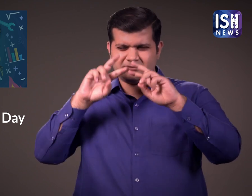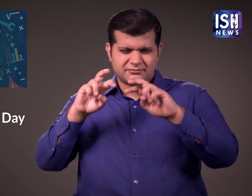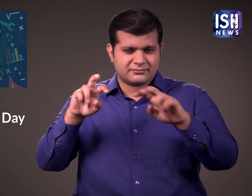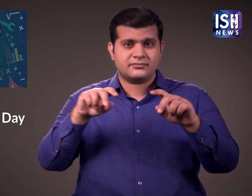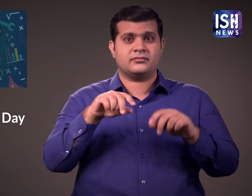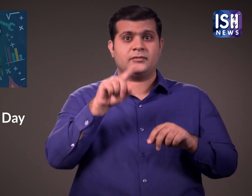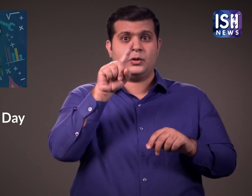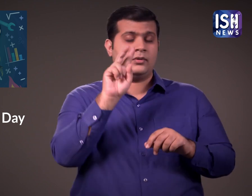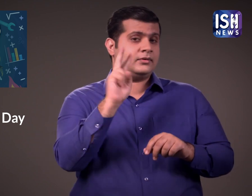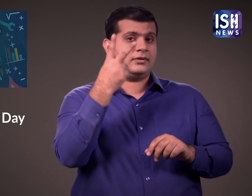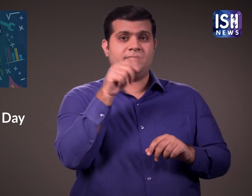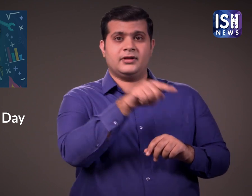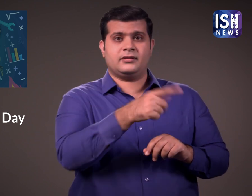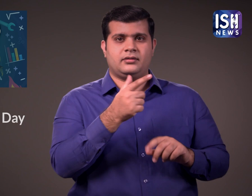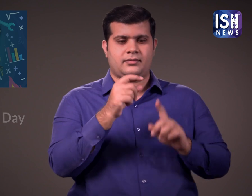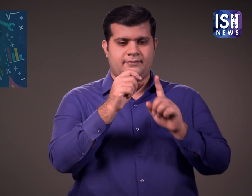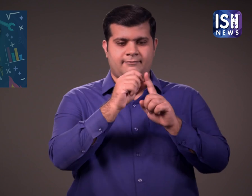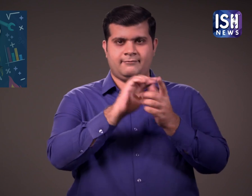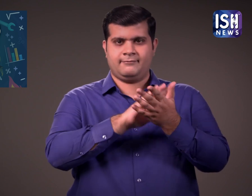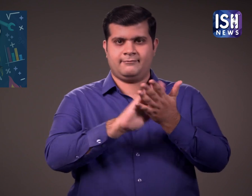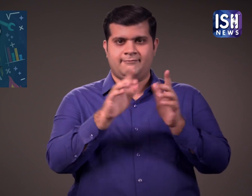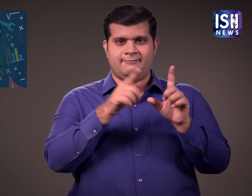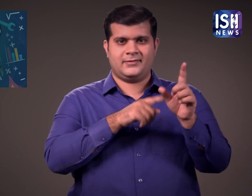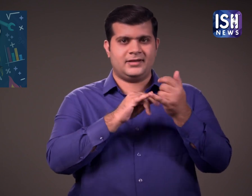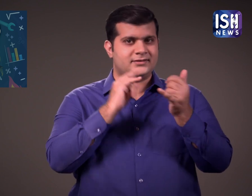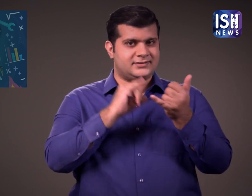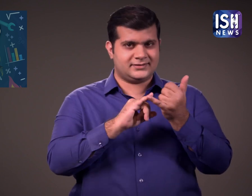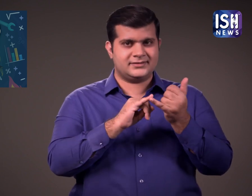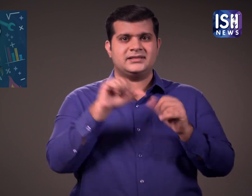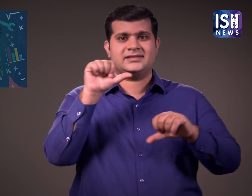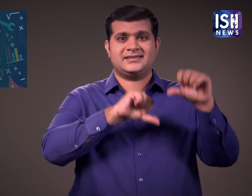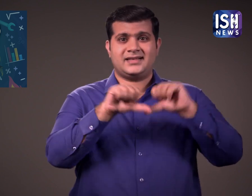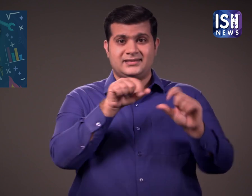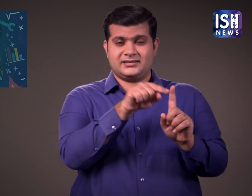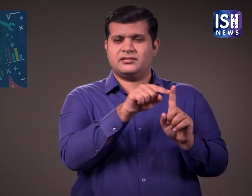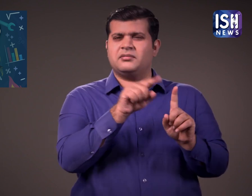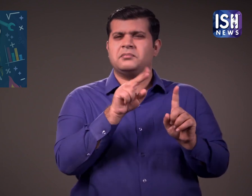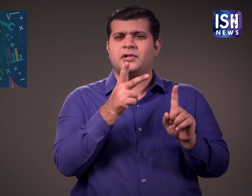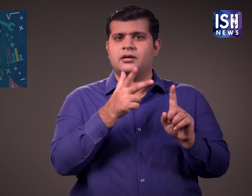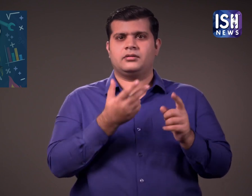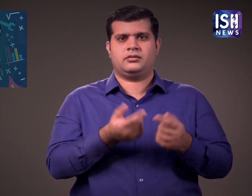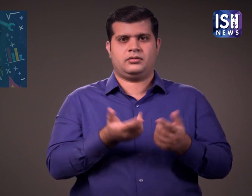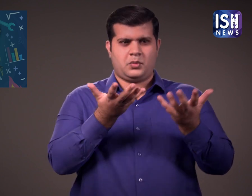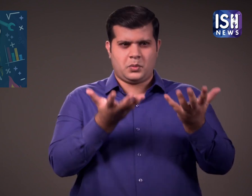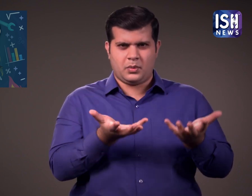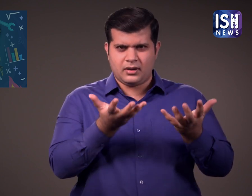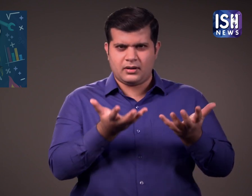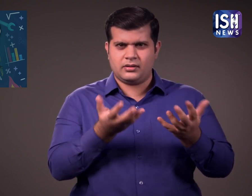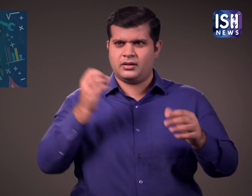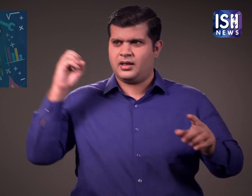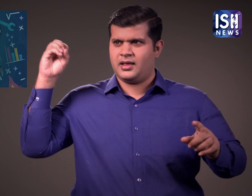अध्यायन करते हैं, एक जो अलग है वो है भाउतिकी, यह वजन, प्रकाश,